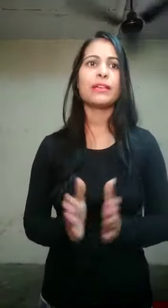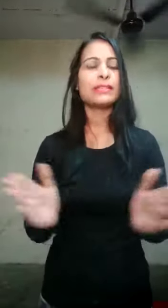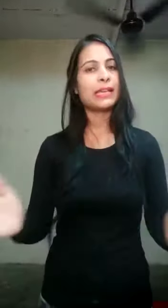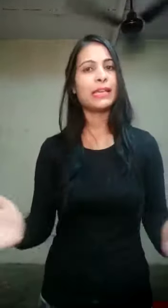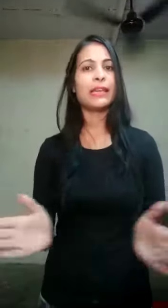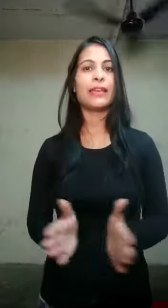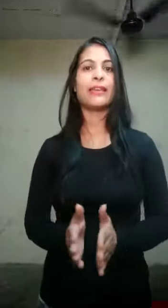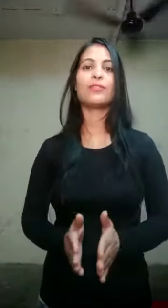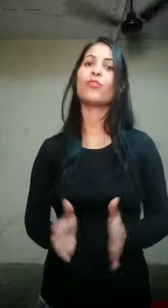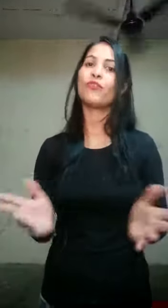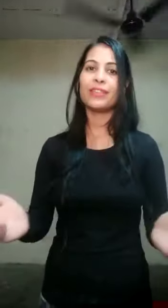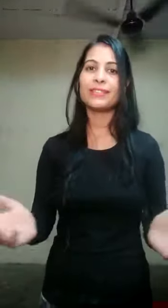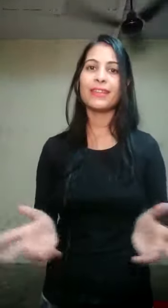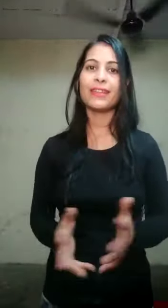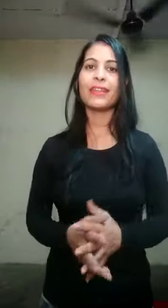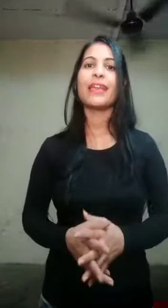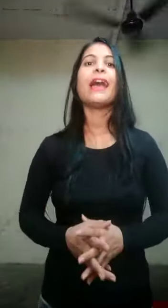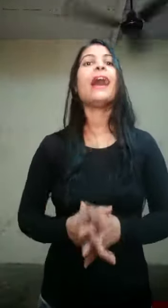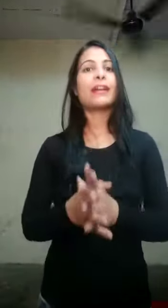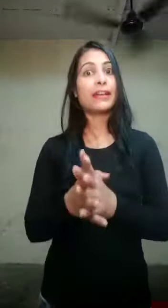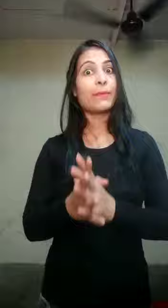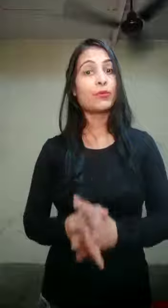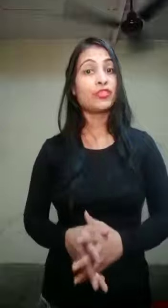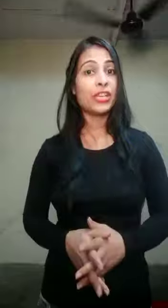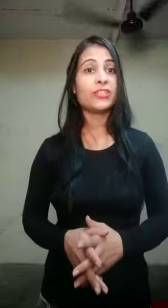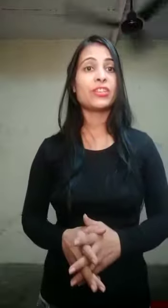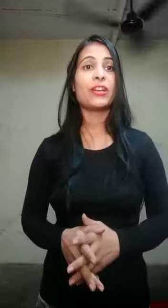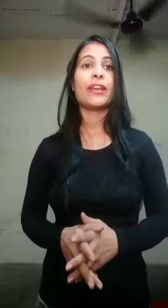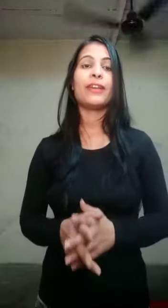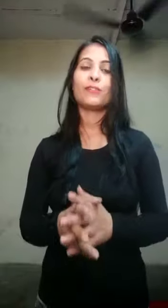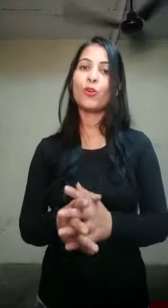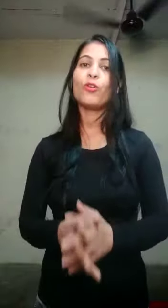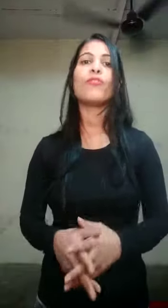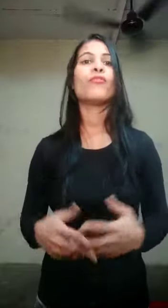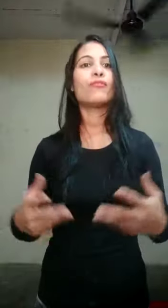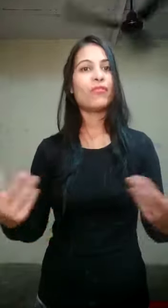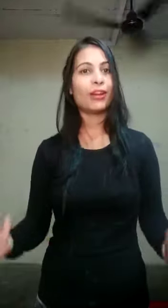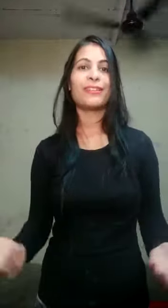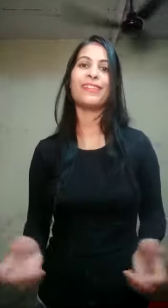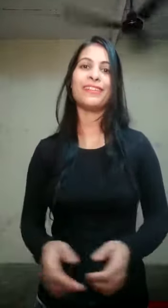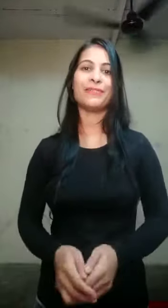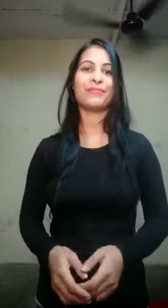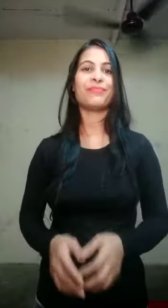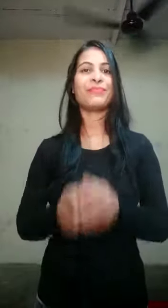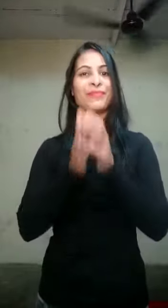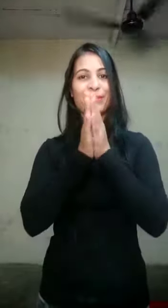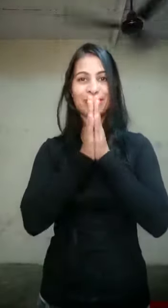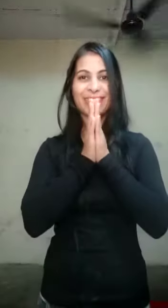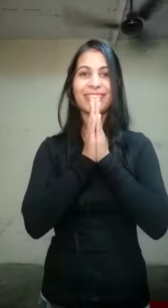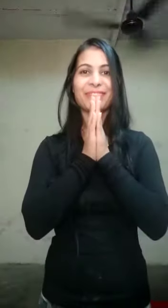सही लगे तो फ्रीज करिए, अगर आपको चेंज करना है तो फ्लॉट करिए। नमस्ते।